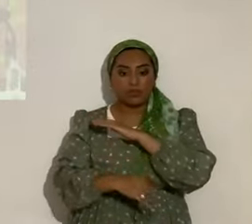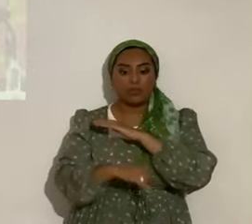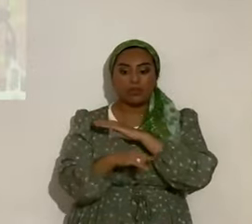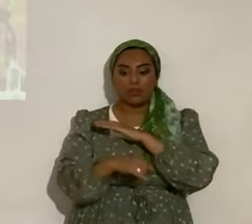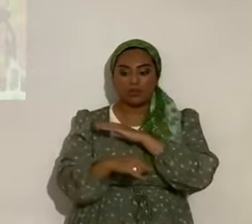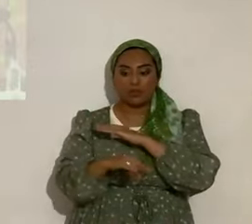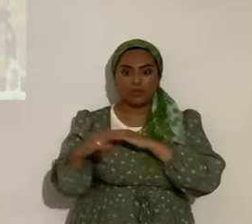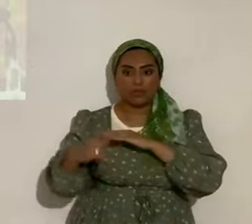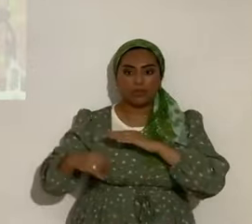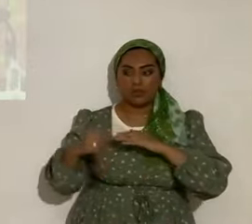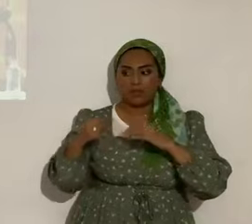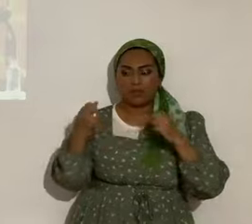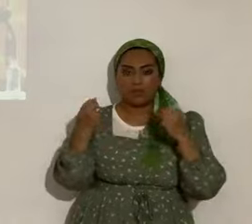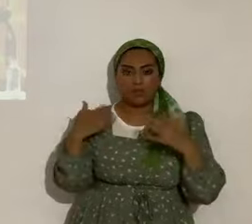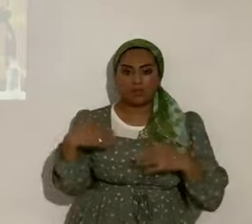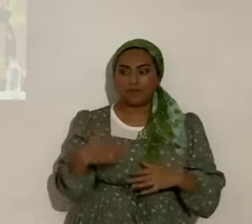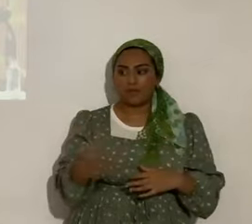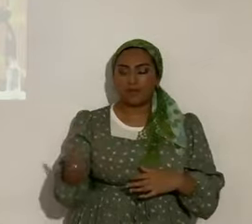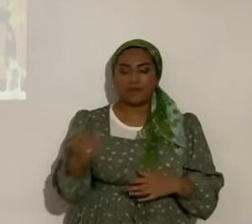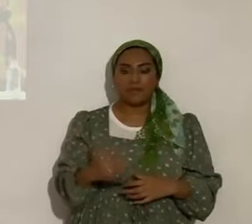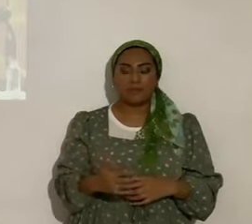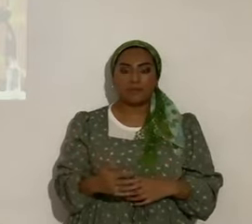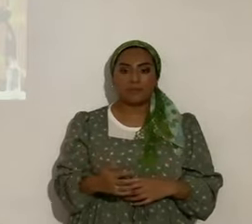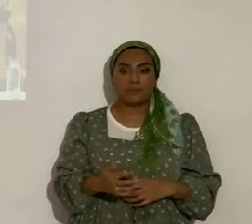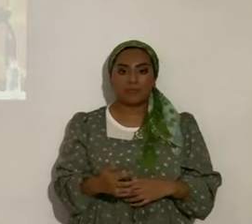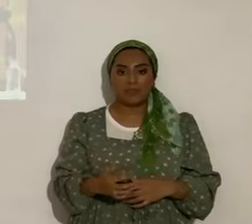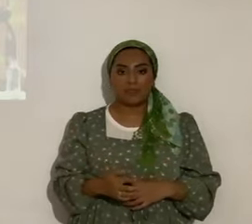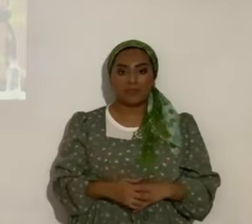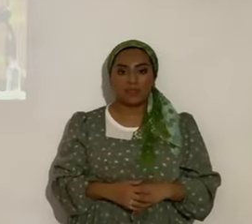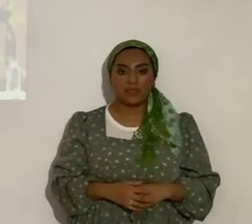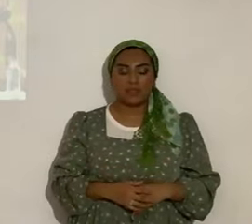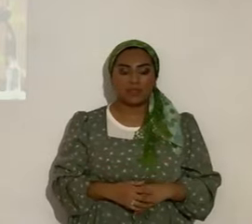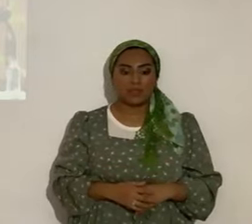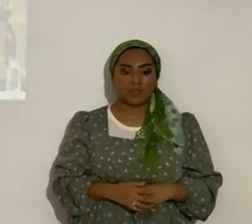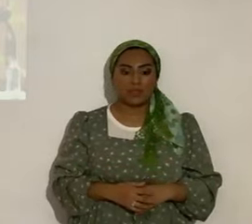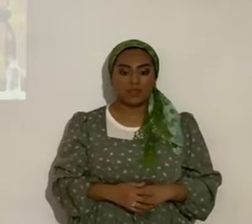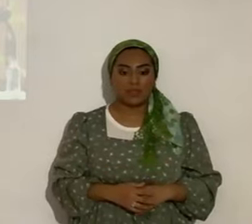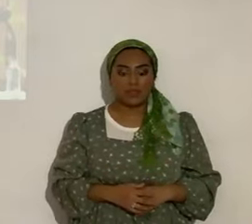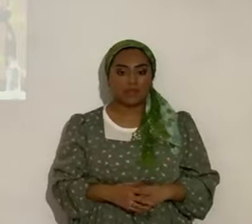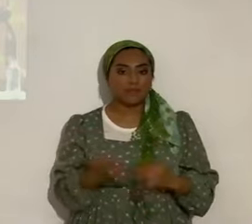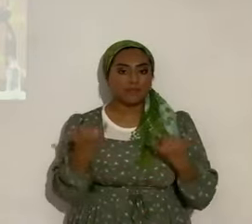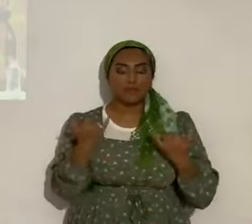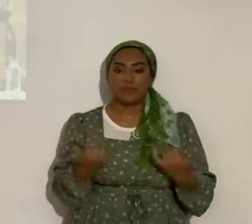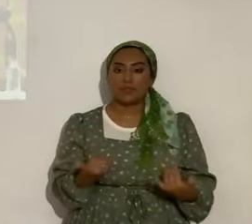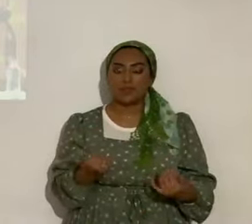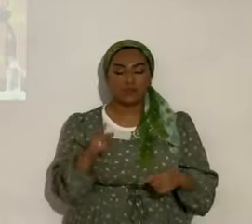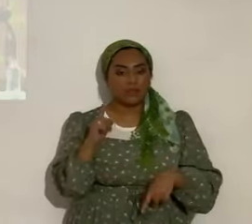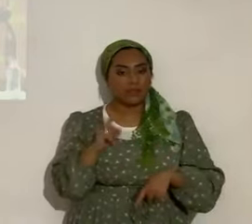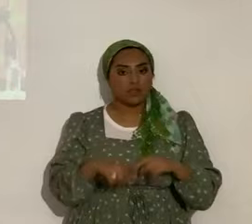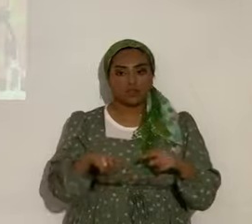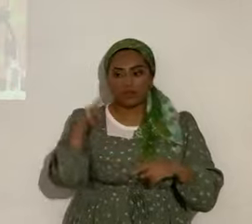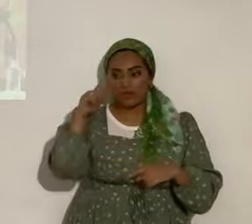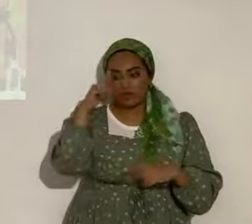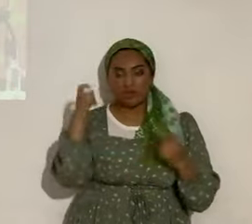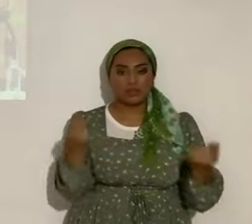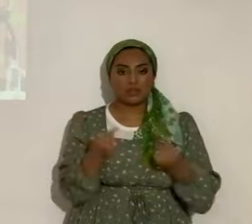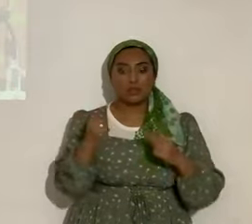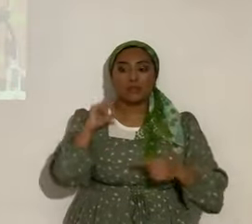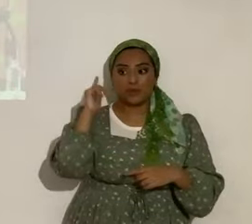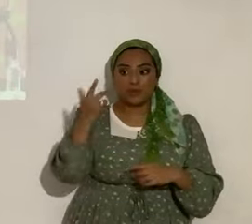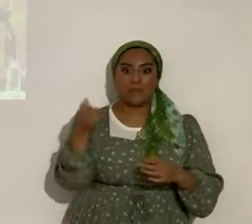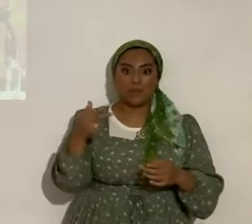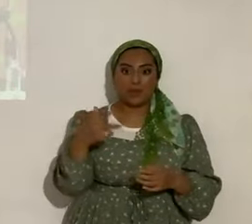peces, cantidad de peces. O sea, podía soportar todo eso. Ahora no, no se puede por el pecado, pero volveremos